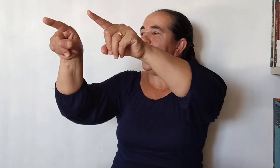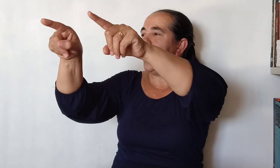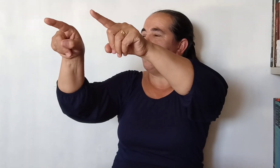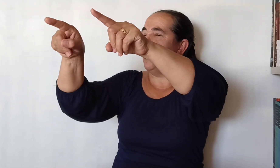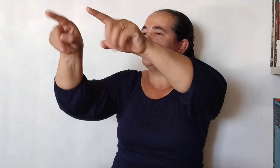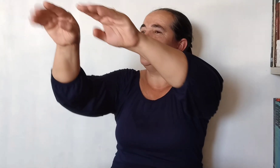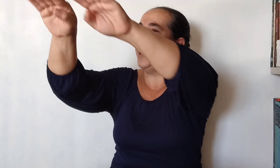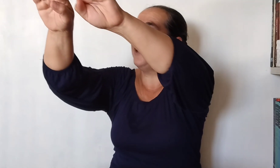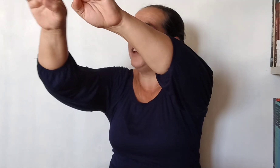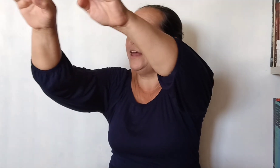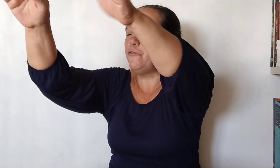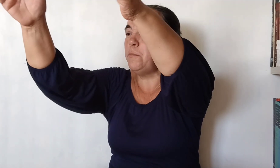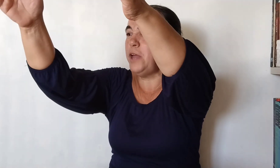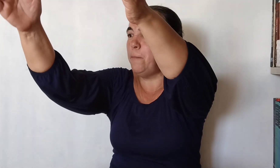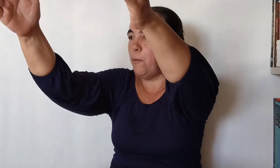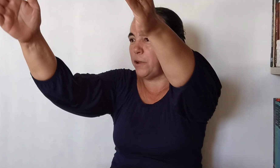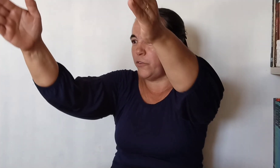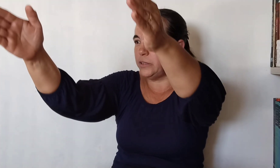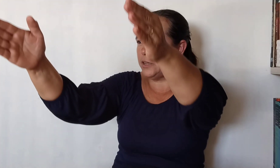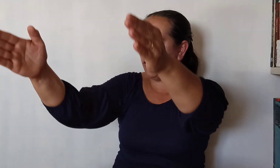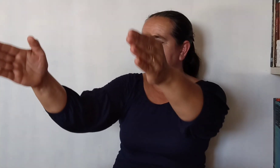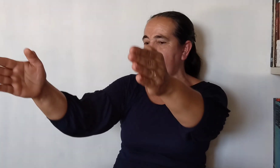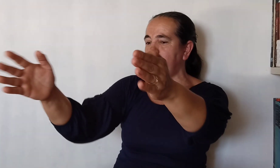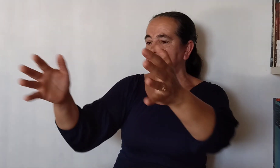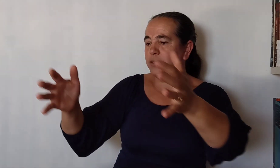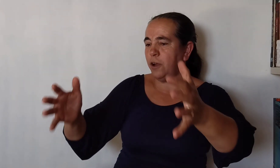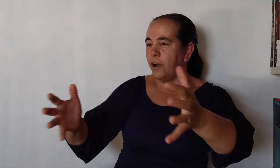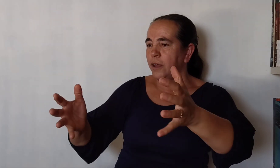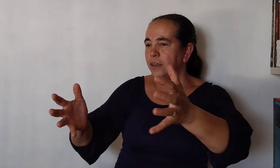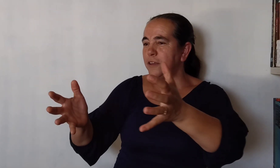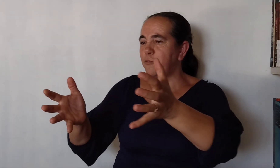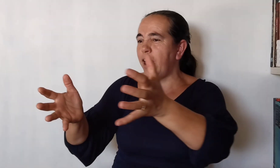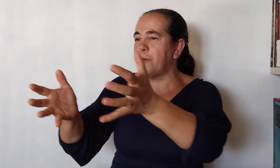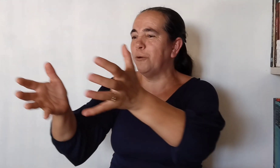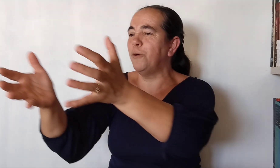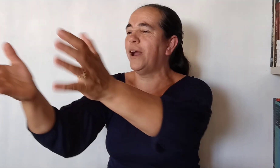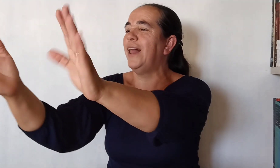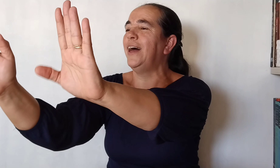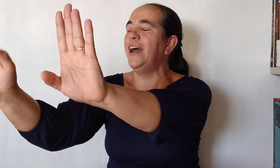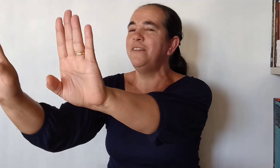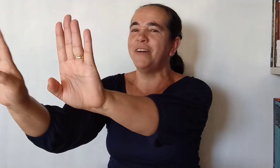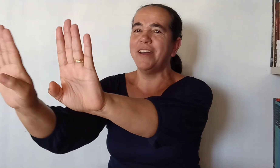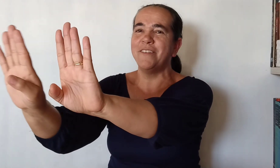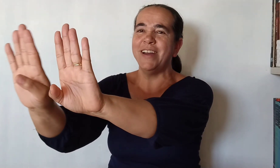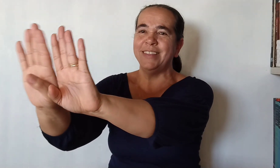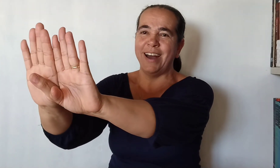lá, aponto lá, já levo a minha mão para fazer alguma coisa assim, ó, e vai colocar lá e vai guardar.